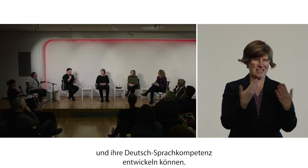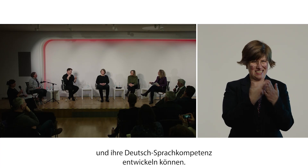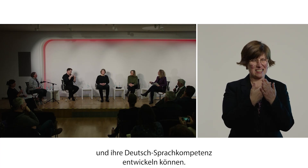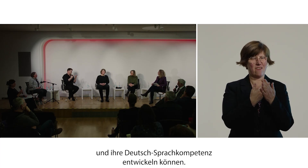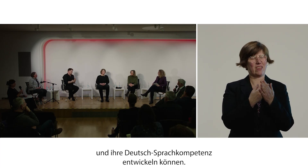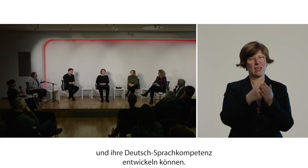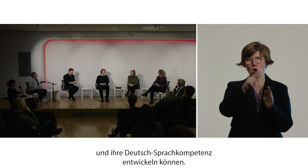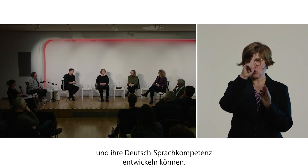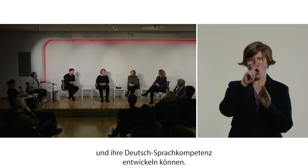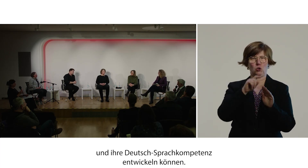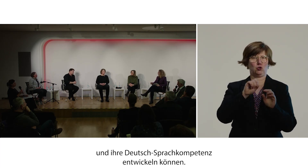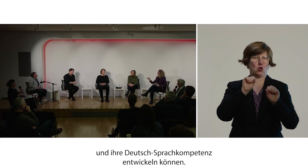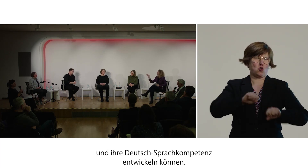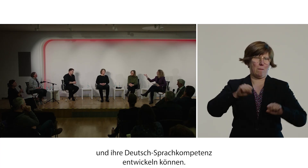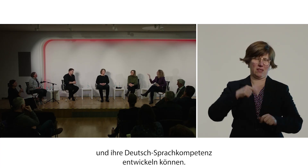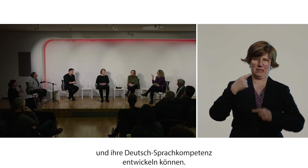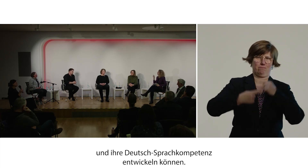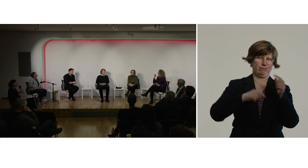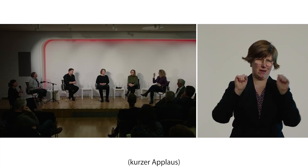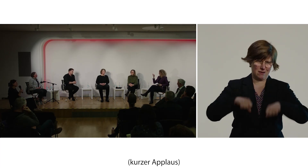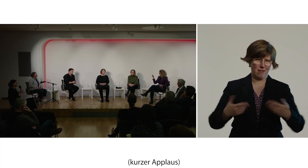dadurch ihre Deutschsprachkompetenz entwickeln können.